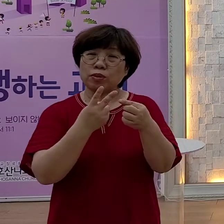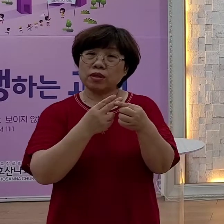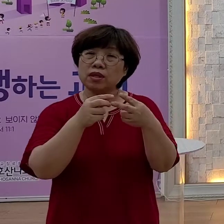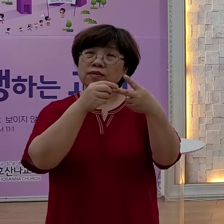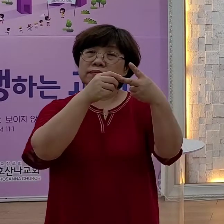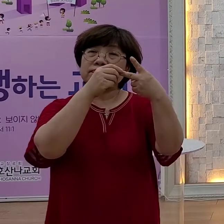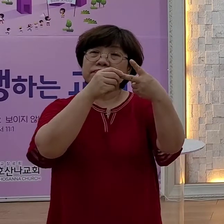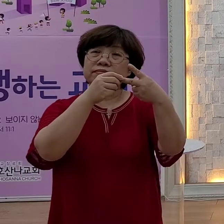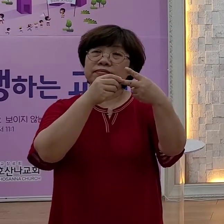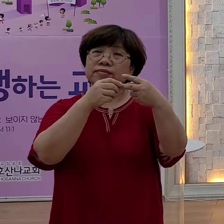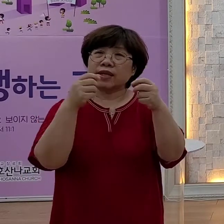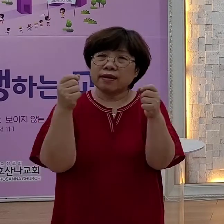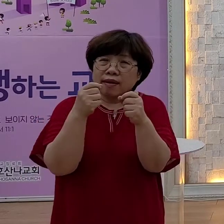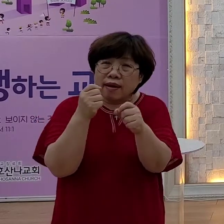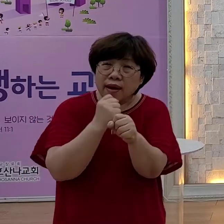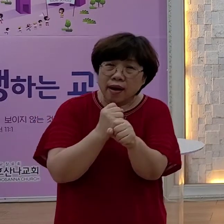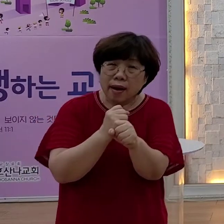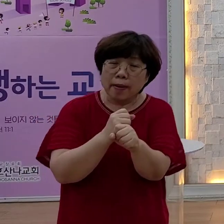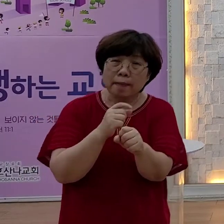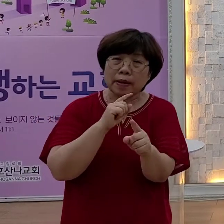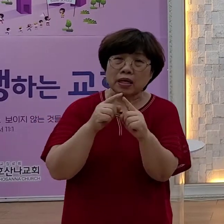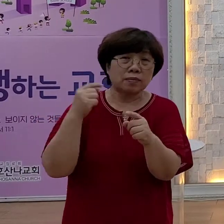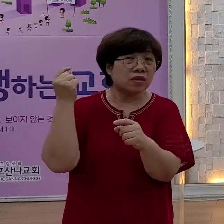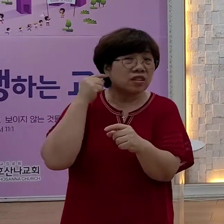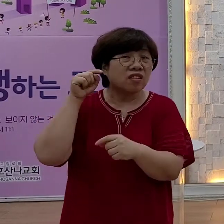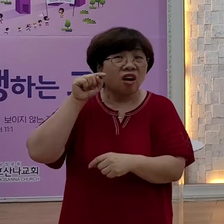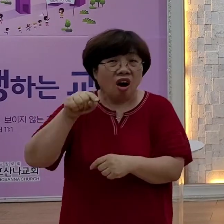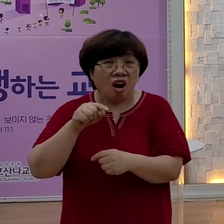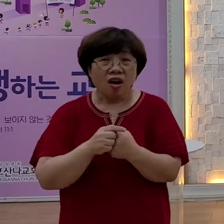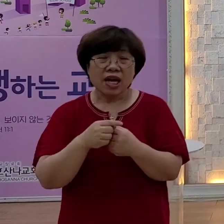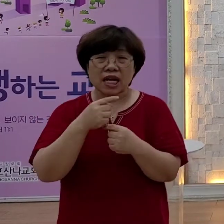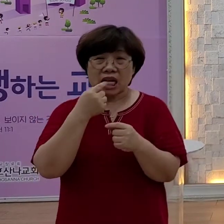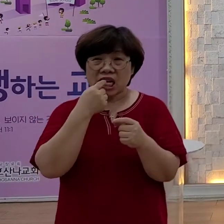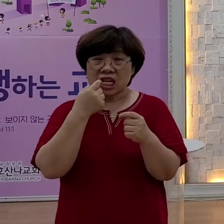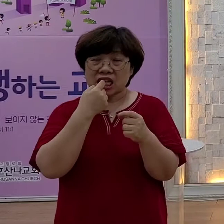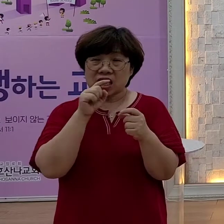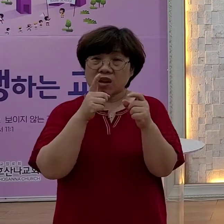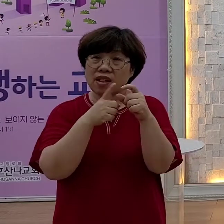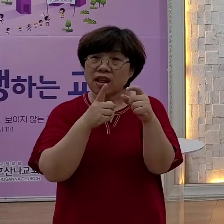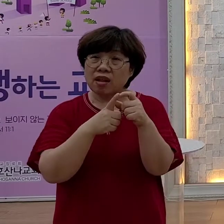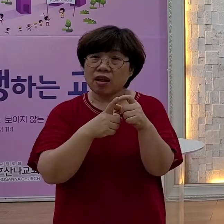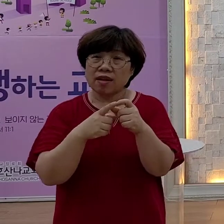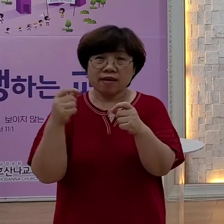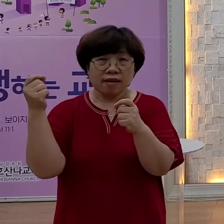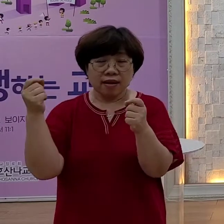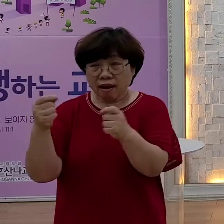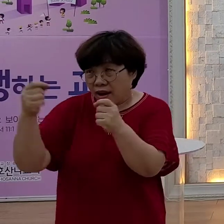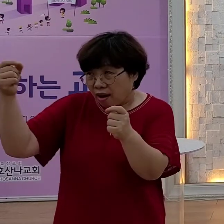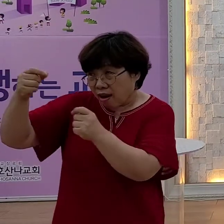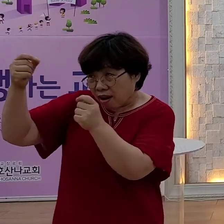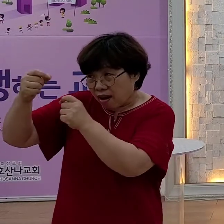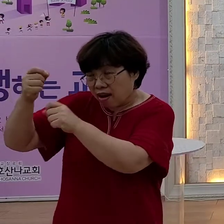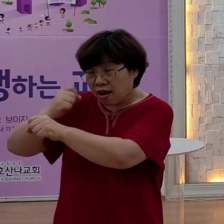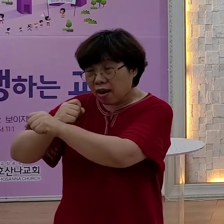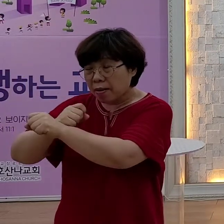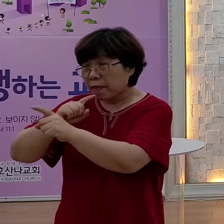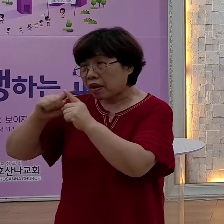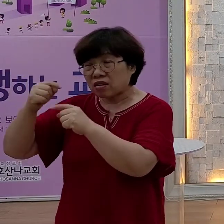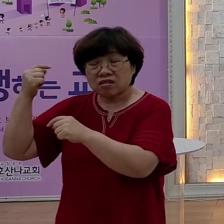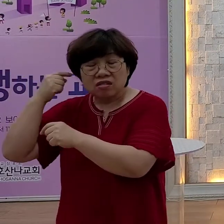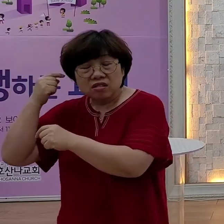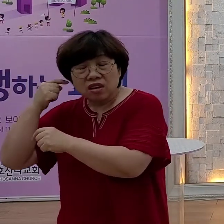하여 말씀을 듣는 것이 이렇게 말하죠. 가까이 하여 말씀을 들으란 말이에요. 이건